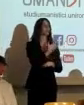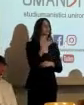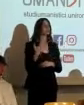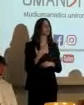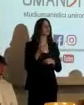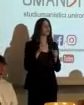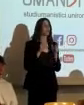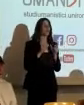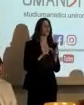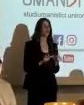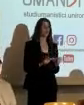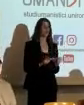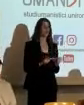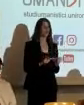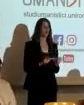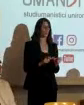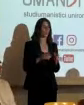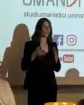percorso di